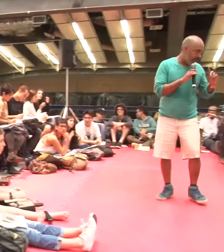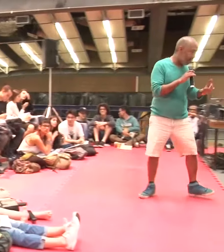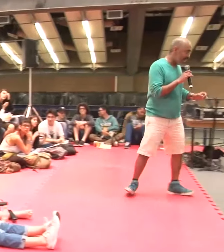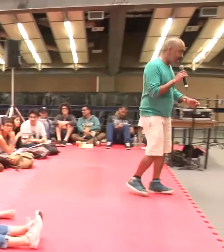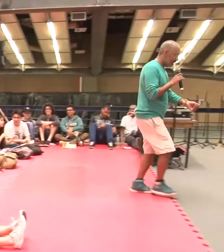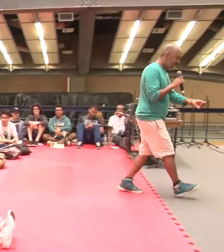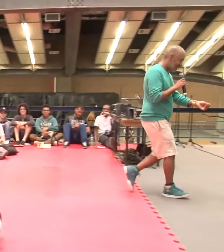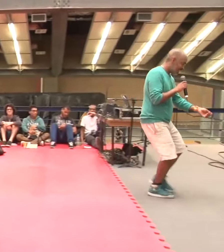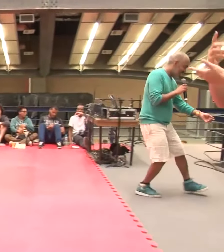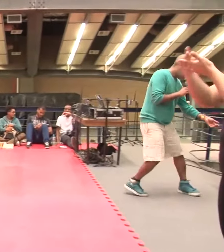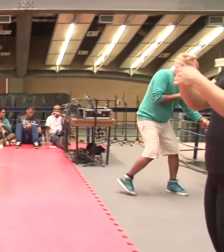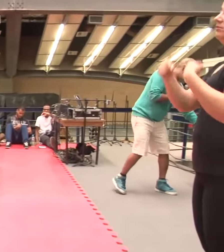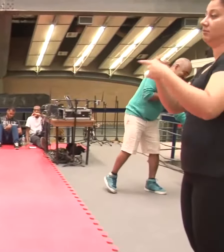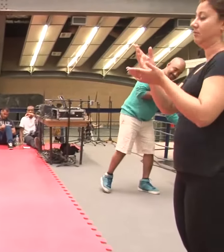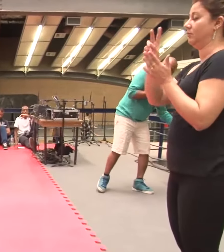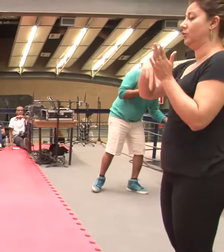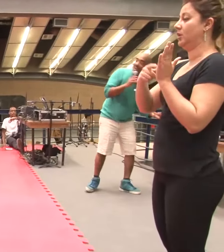E eu vou agora ler